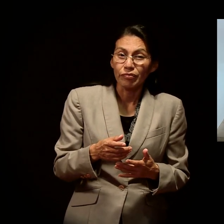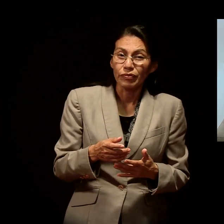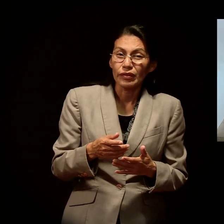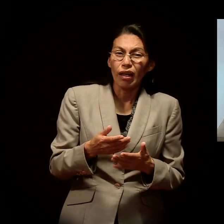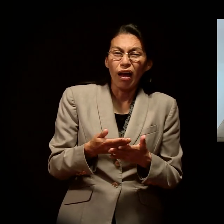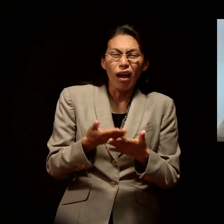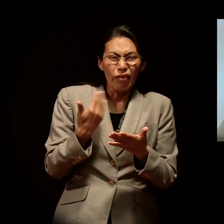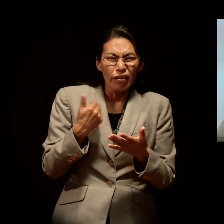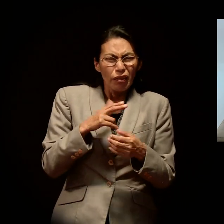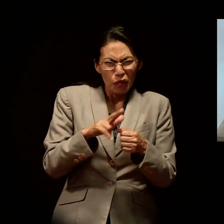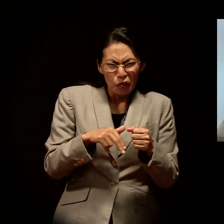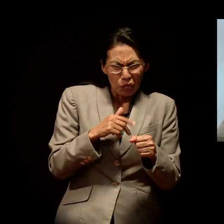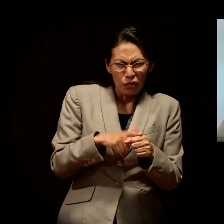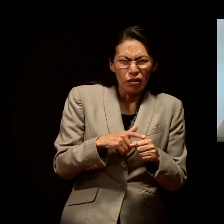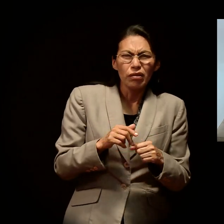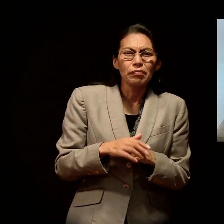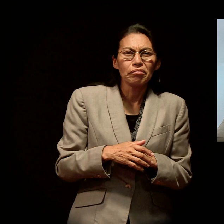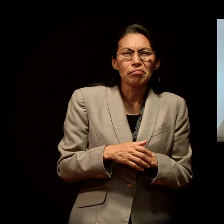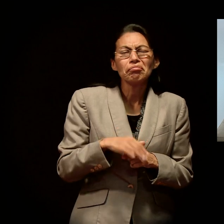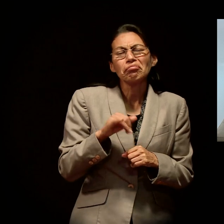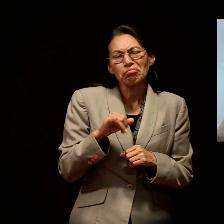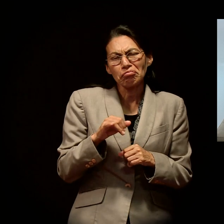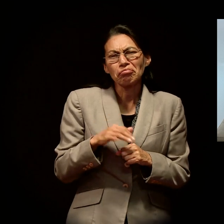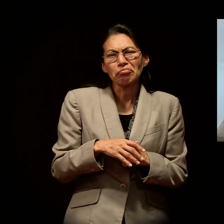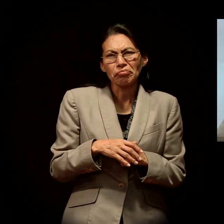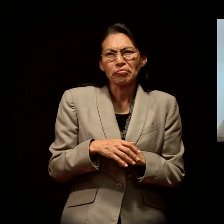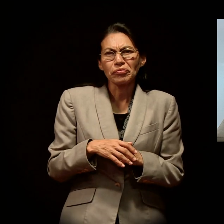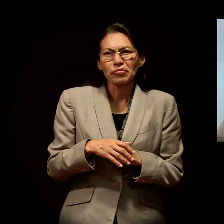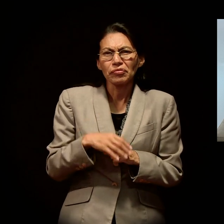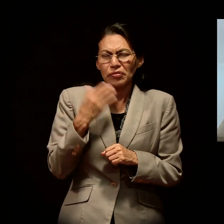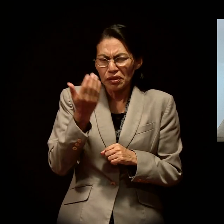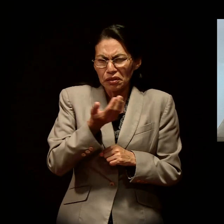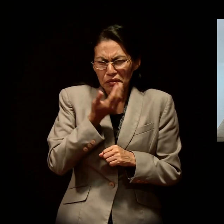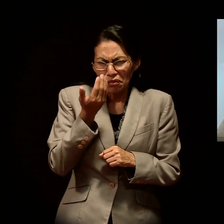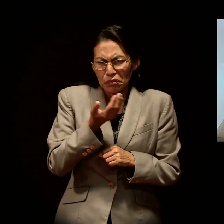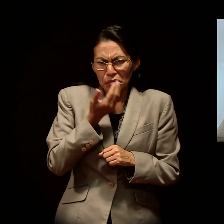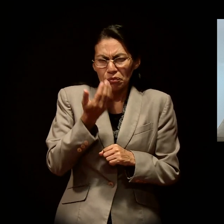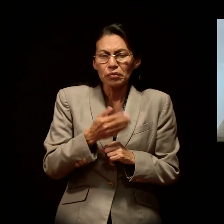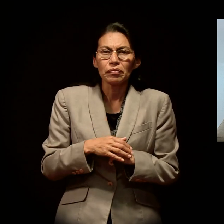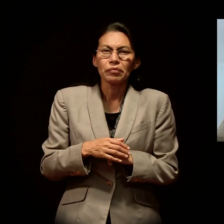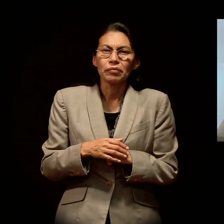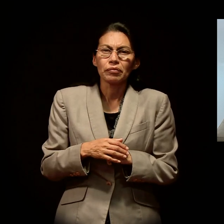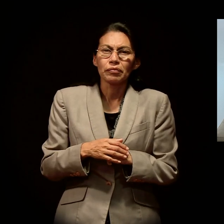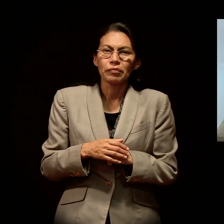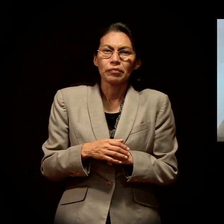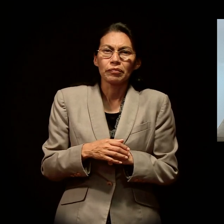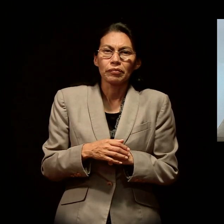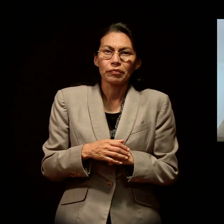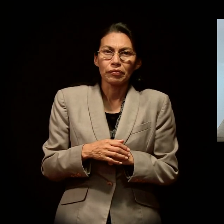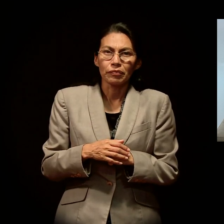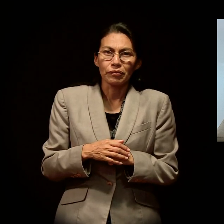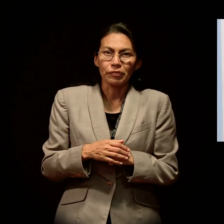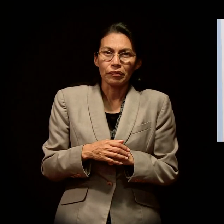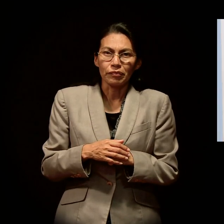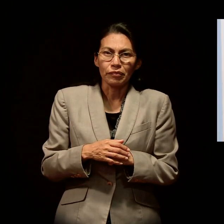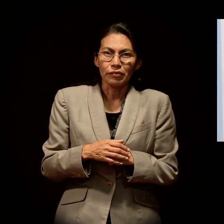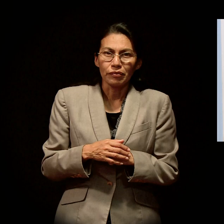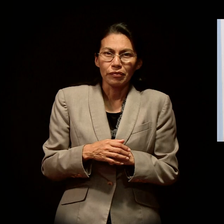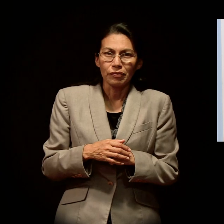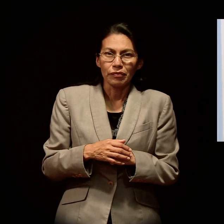donde era normal en cierta manera No sí era parte de la disciplina sí